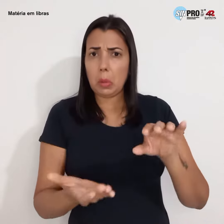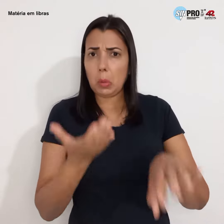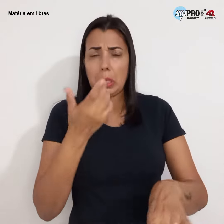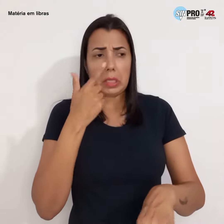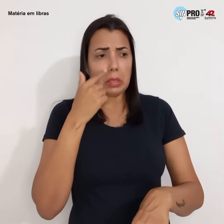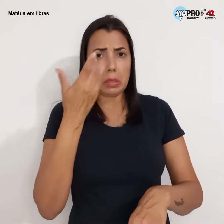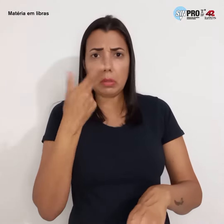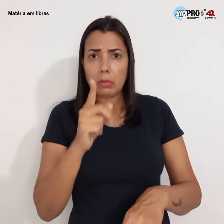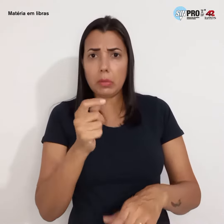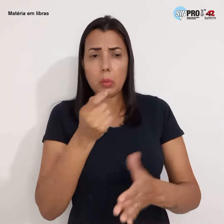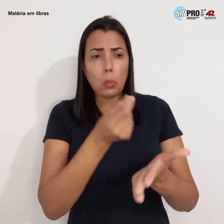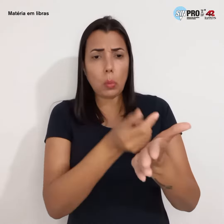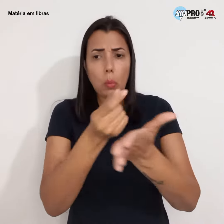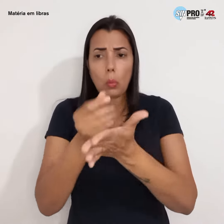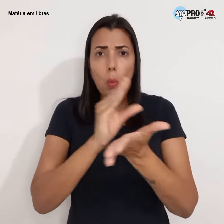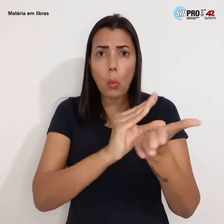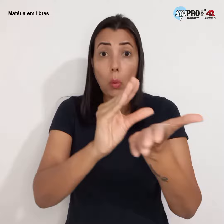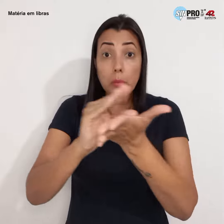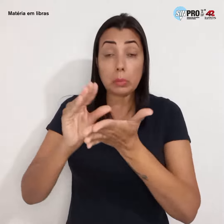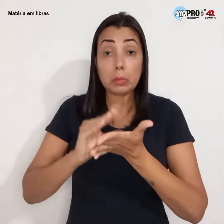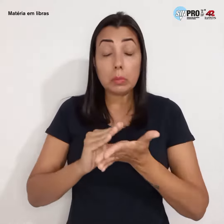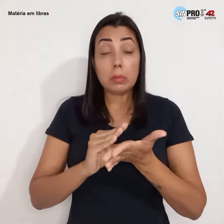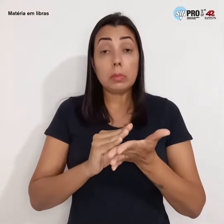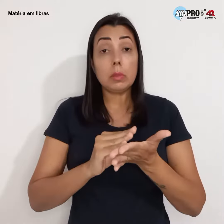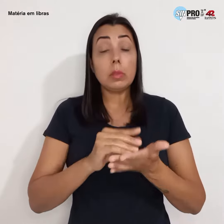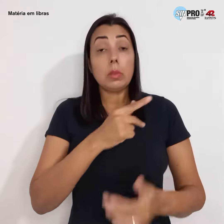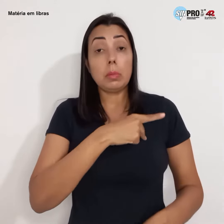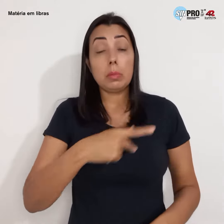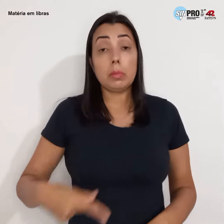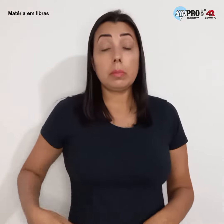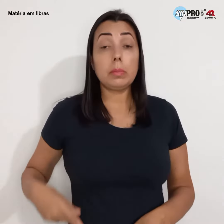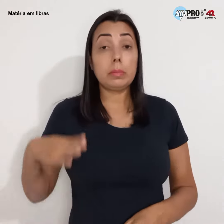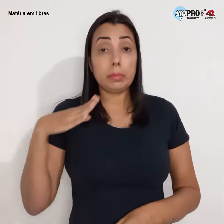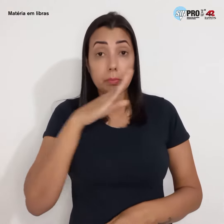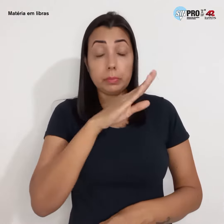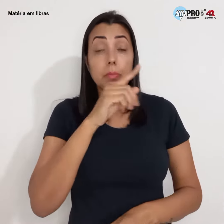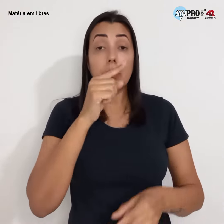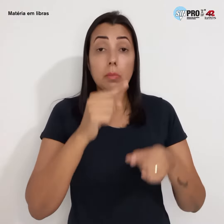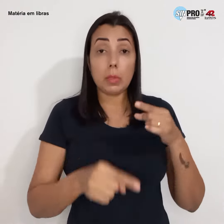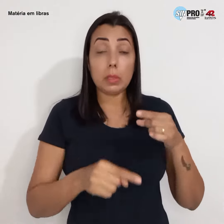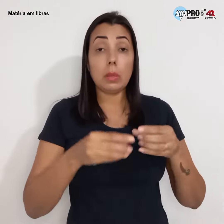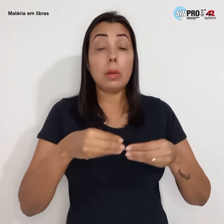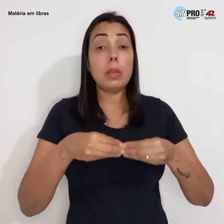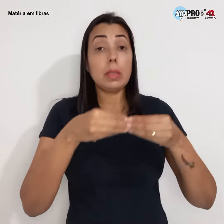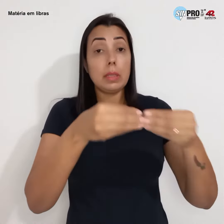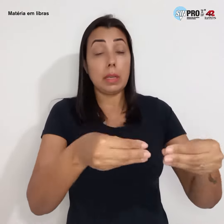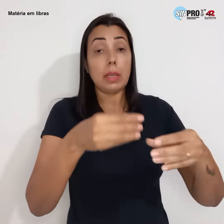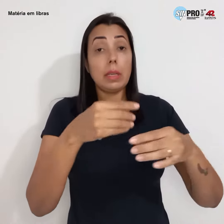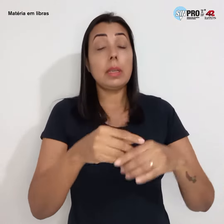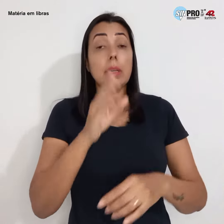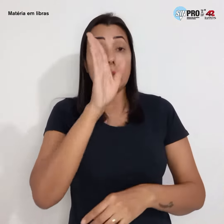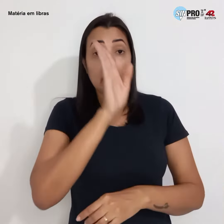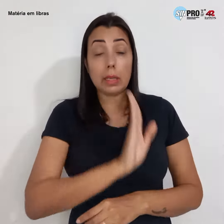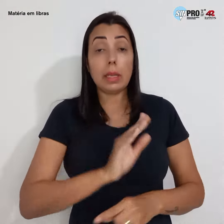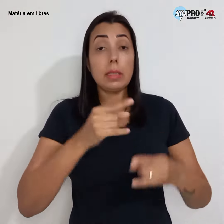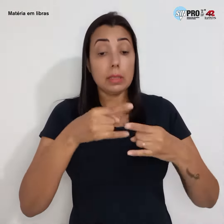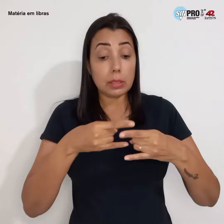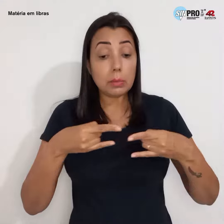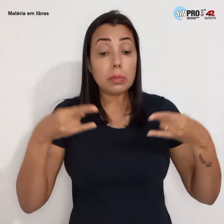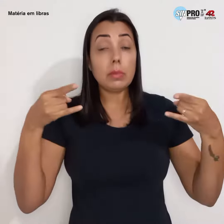não previu fonte de custeio para as medidas, o presidente Jair Bolsonaro vetou a distribuição gratuita de absorventes